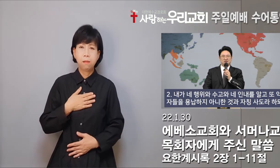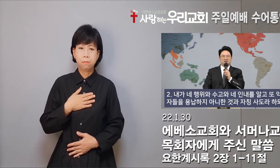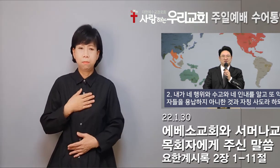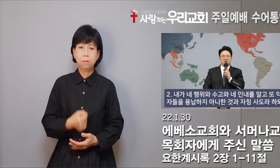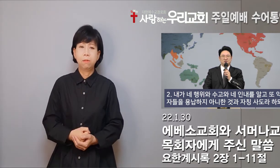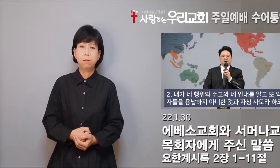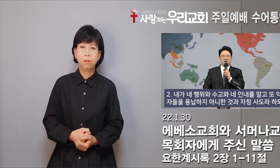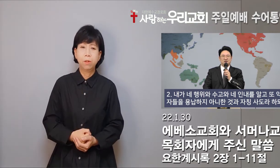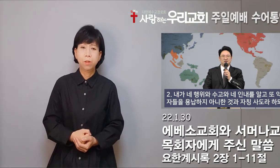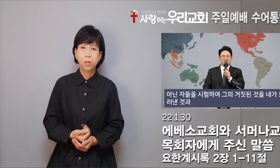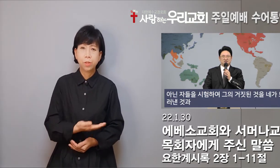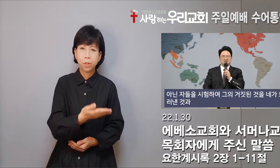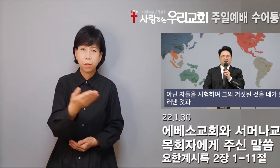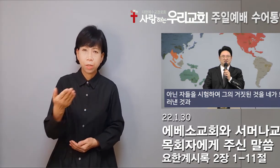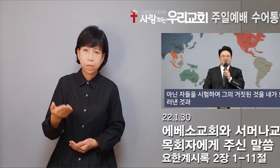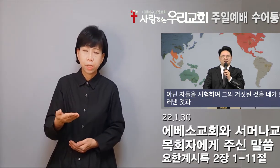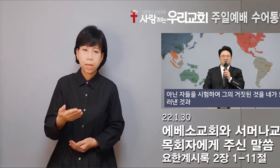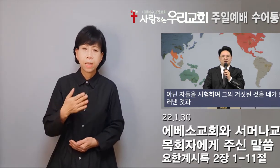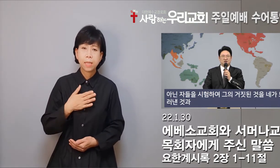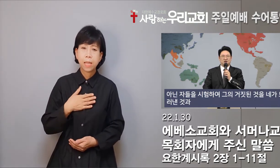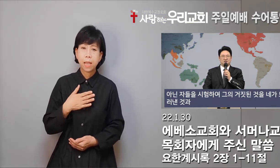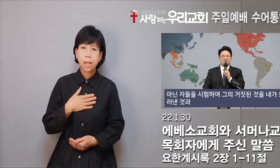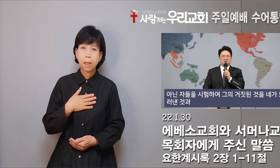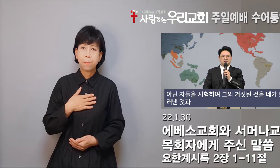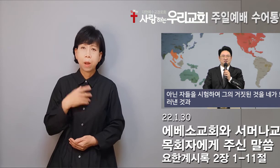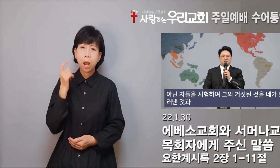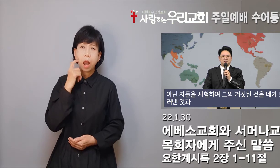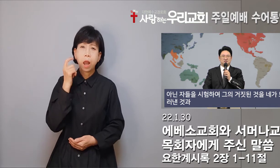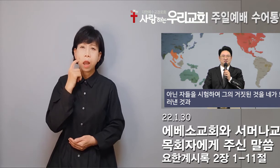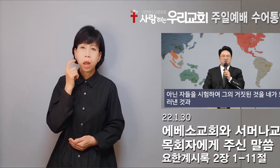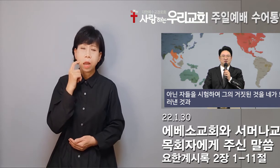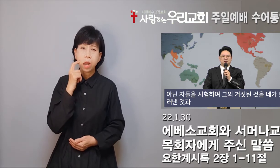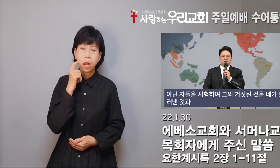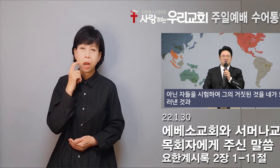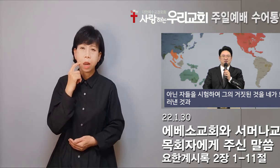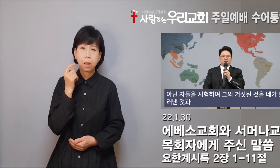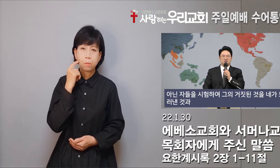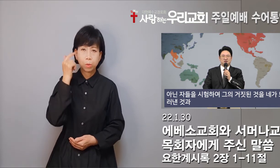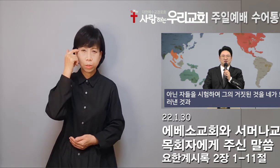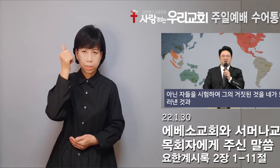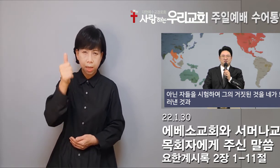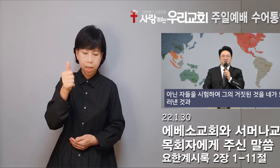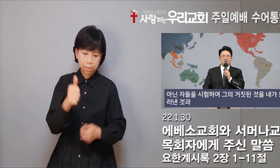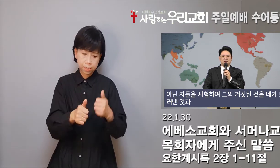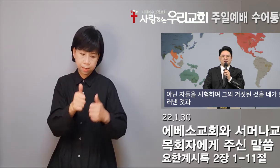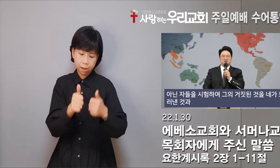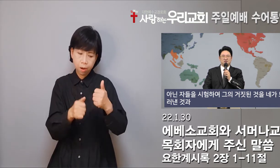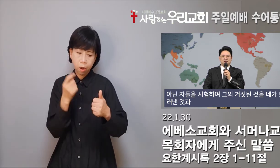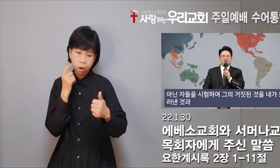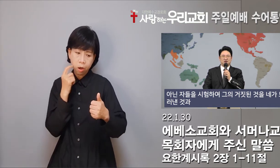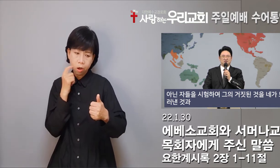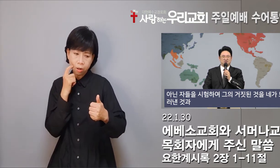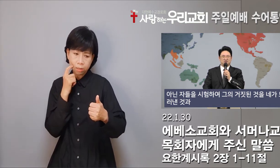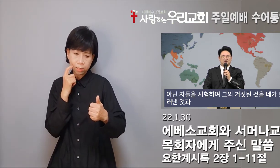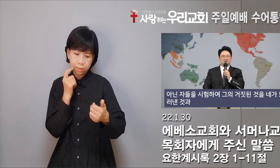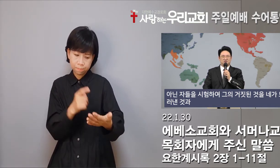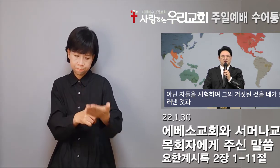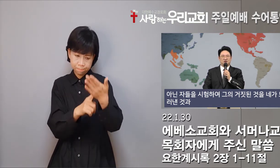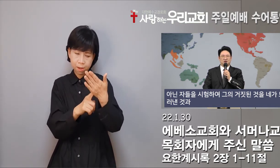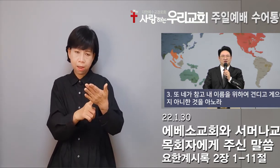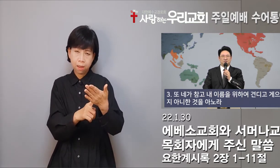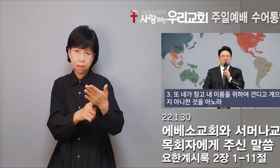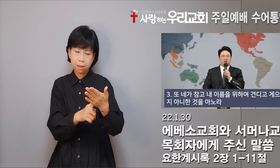용납하지 아니한 것과 자칭 사도 아닌 자들을 시험하여 그의 거짓된 것을 내가